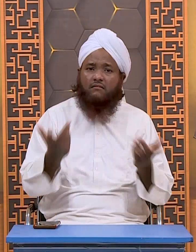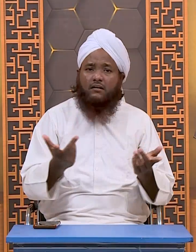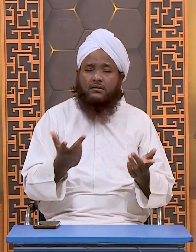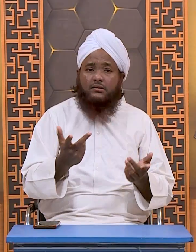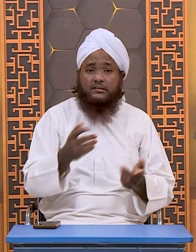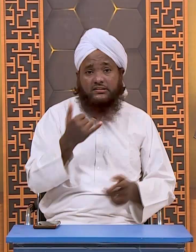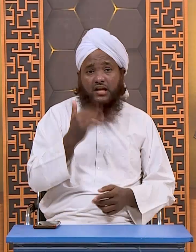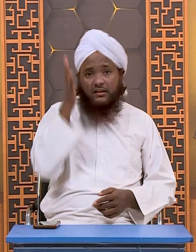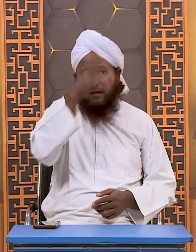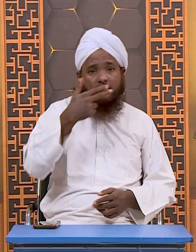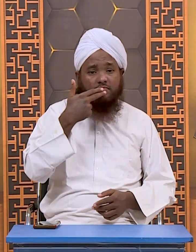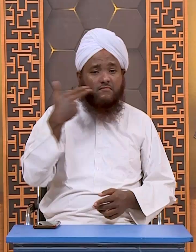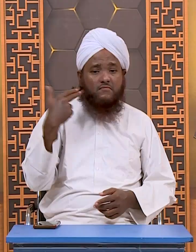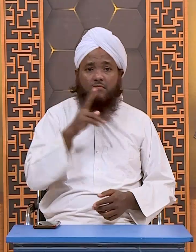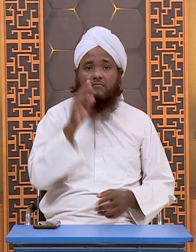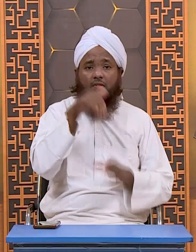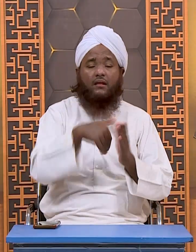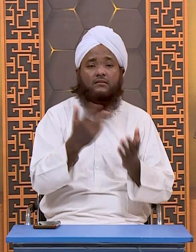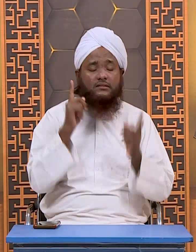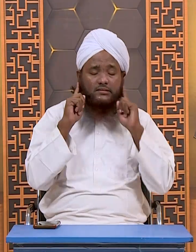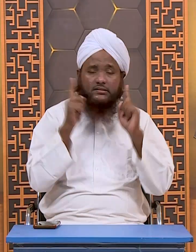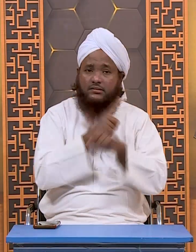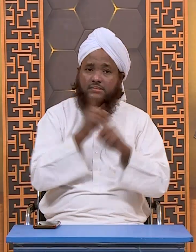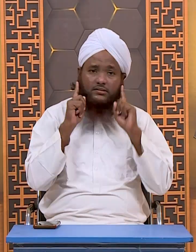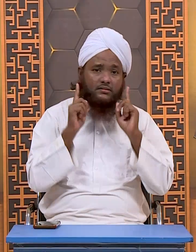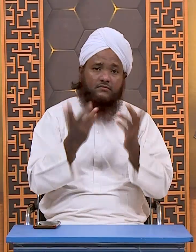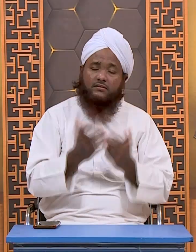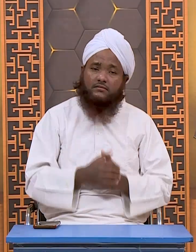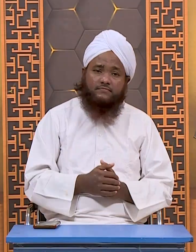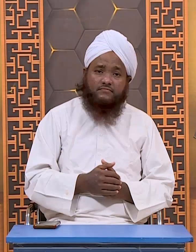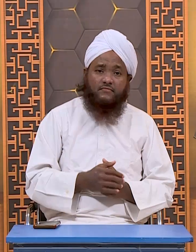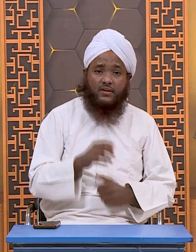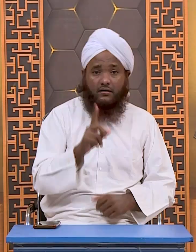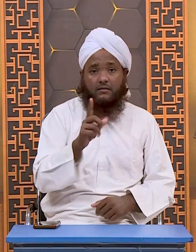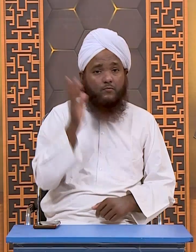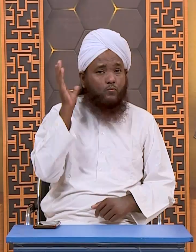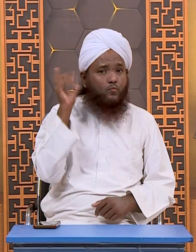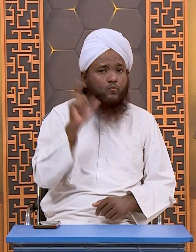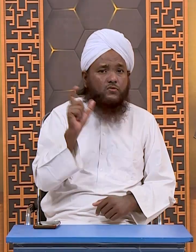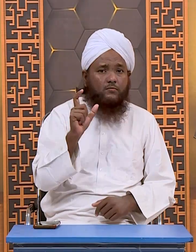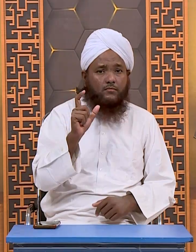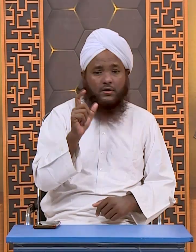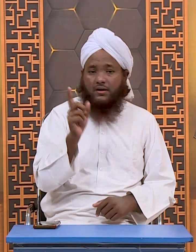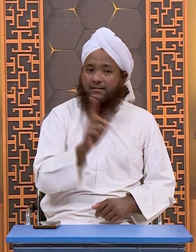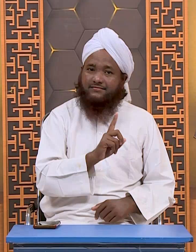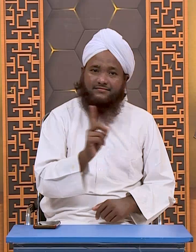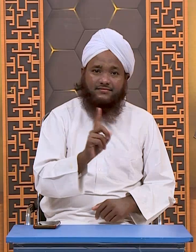جملہ تک بول جاتے ہیں، استغفر اللہ استغفر اللہ۔ ایک مومن کی یہ شان نہیں ہو سکتی۔ ہم نے ذہن بنانا ہے،